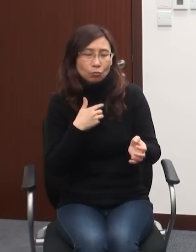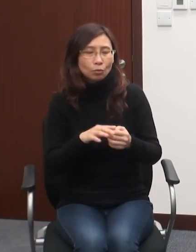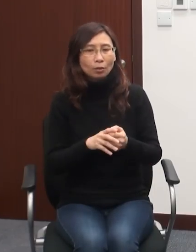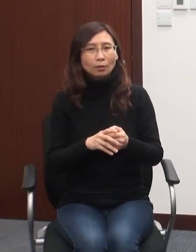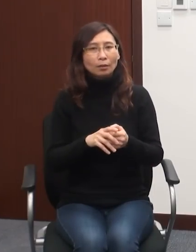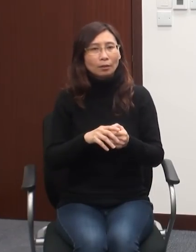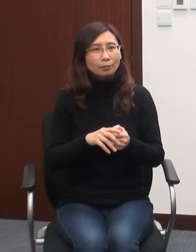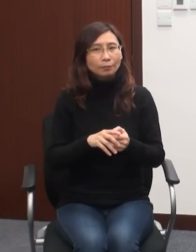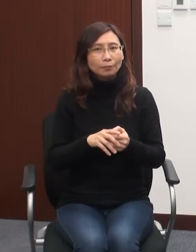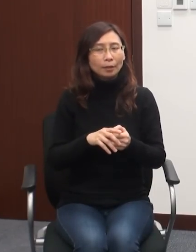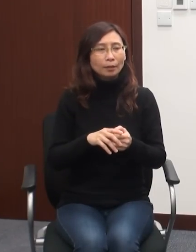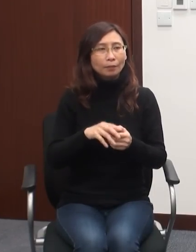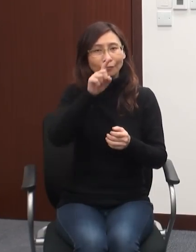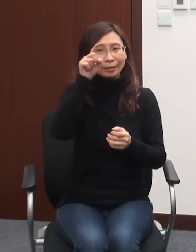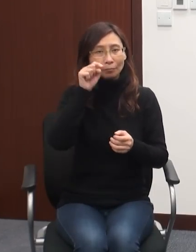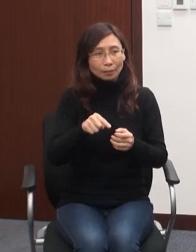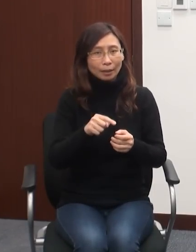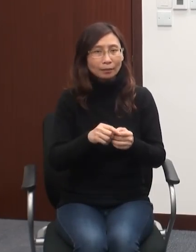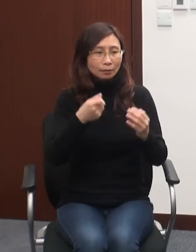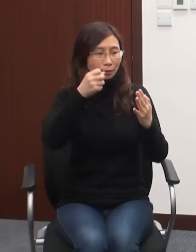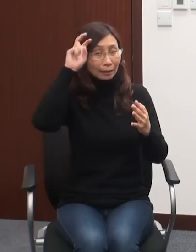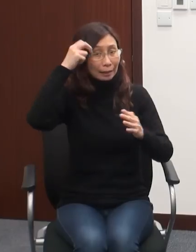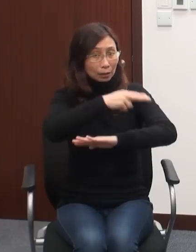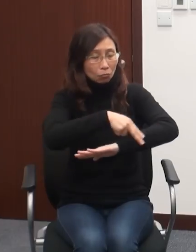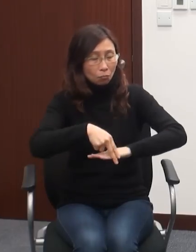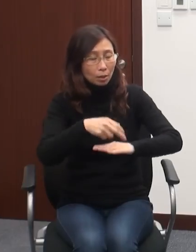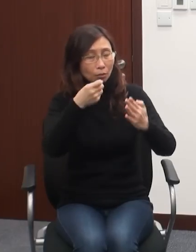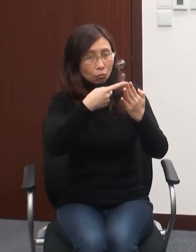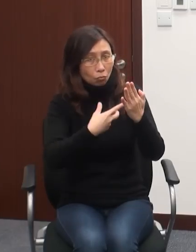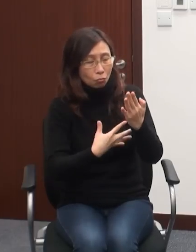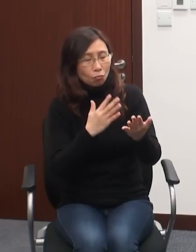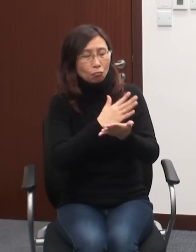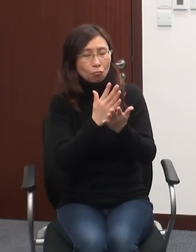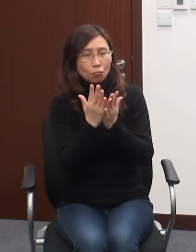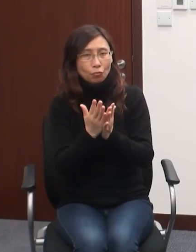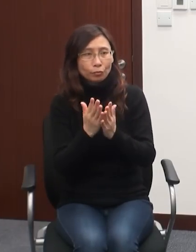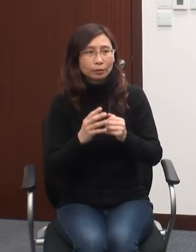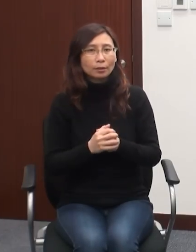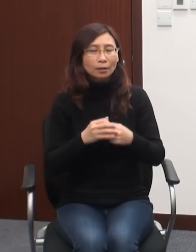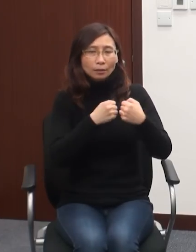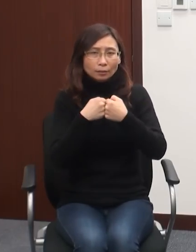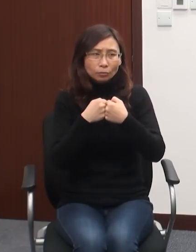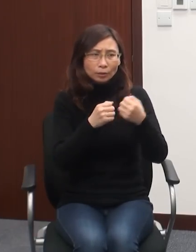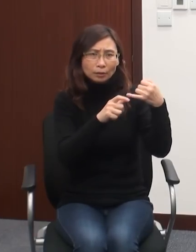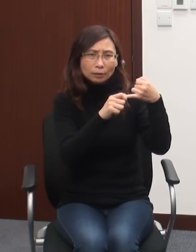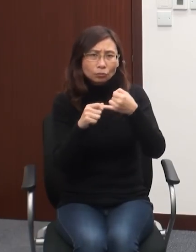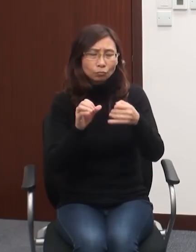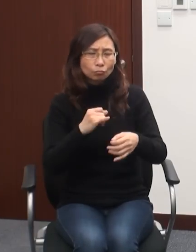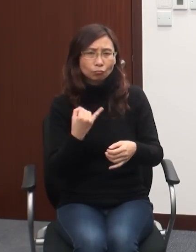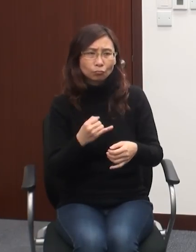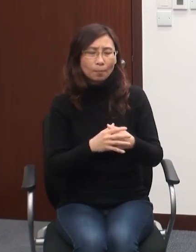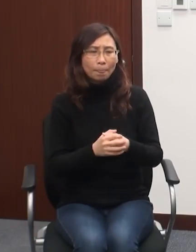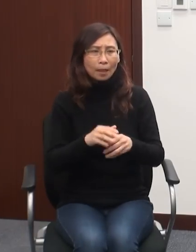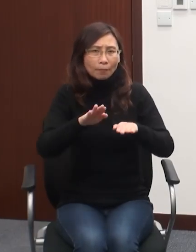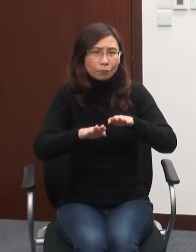念策略，係咪？因為嗰個鬥爭冇完到啊嘛，就算原地踏